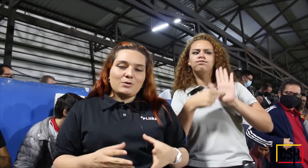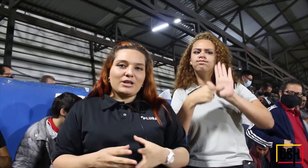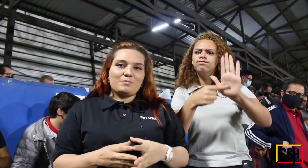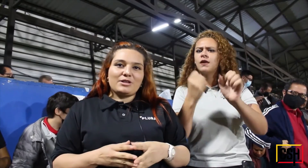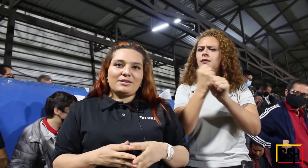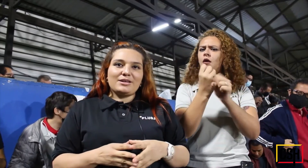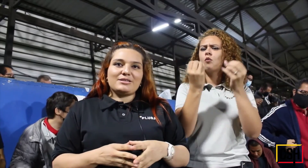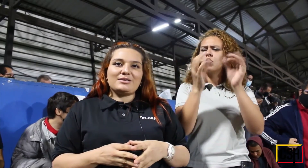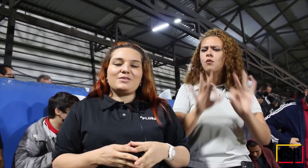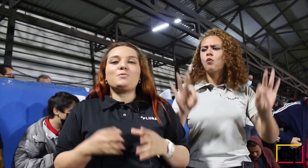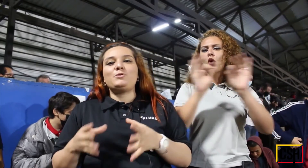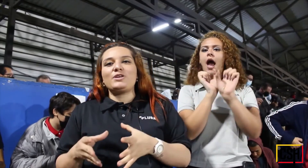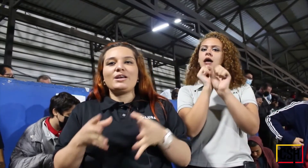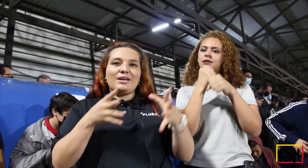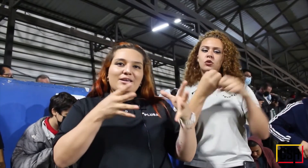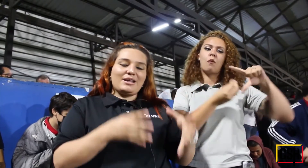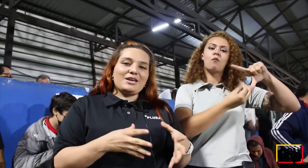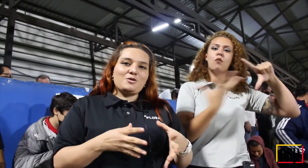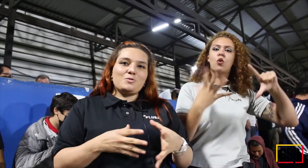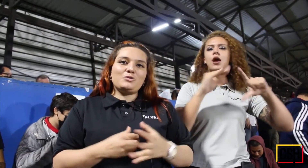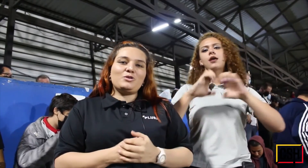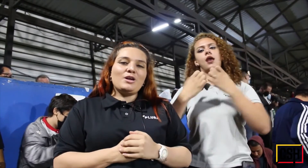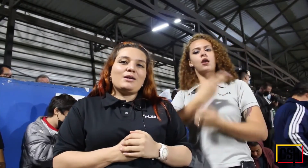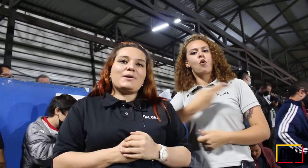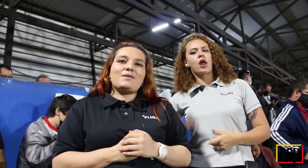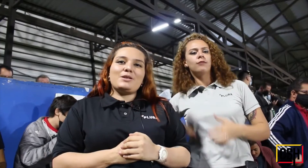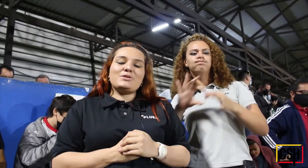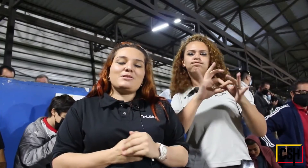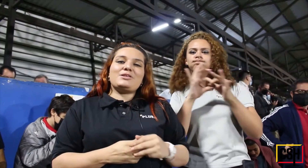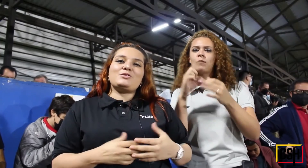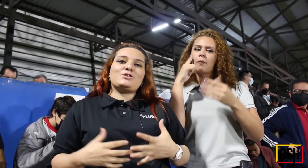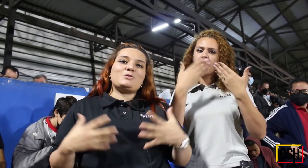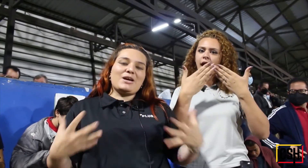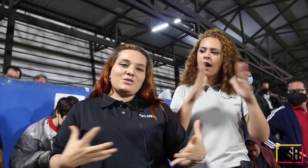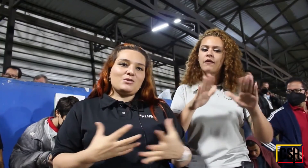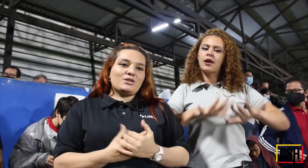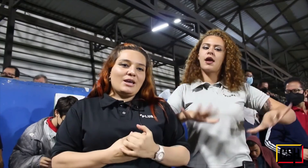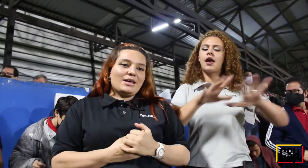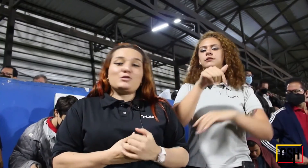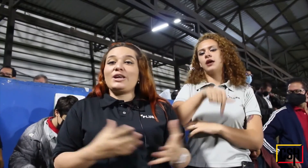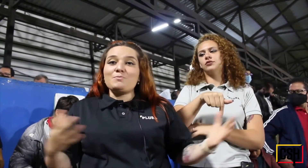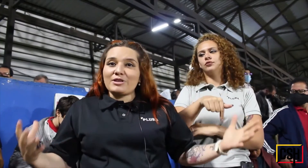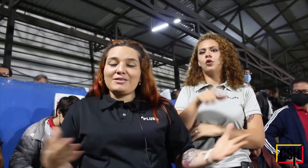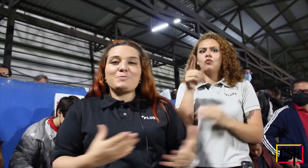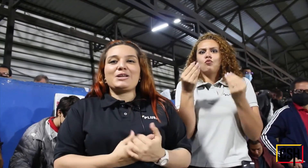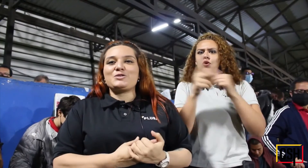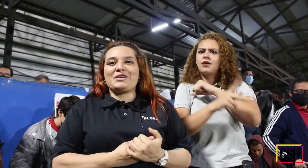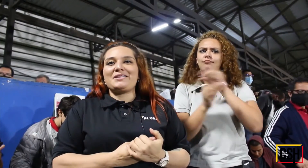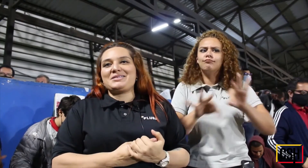el trabajo tan importante que están haciendo Plura y Heredia en conjunto para abrir precisamente estos espacios que son tan